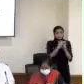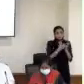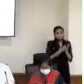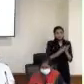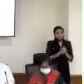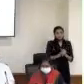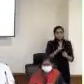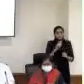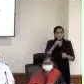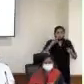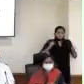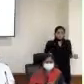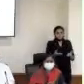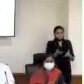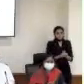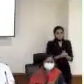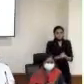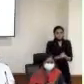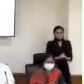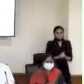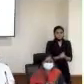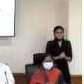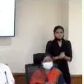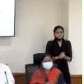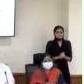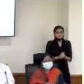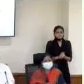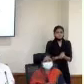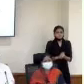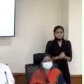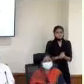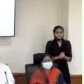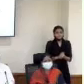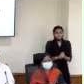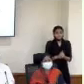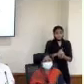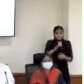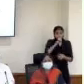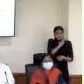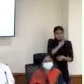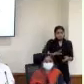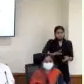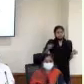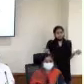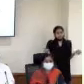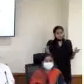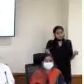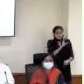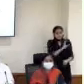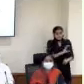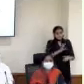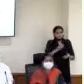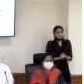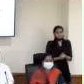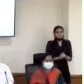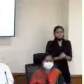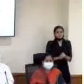किए गए पहल की आभासी प्रदर्शनी, स्वदेशी कौशल तथा उद्यमिता विकास पर